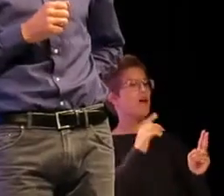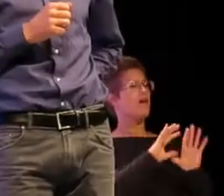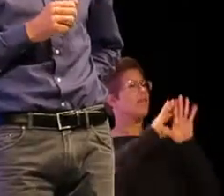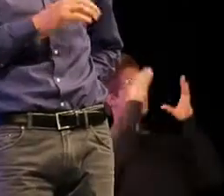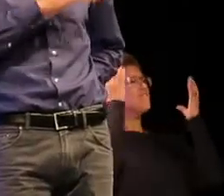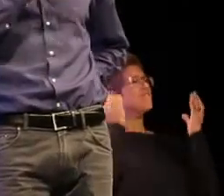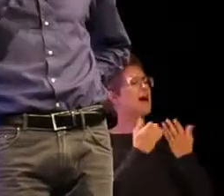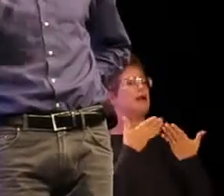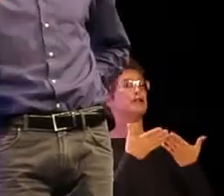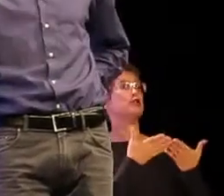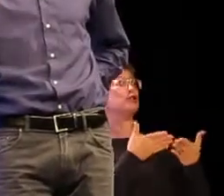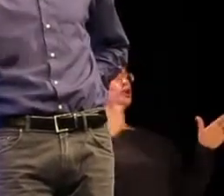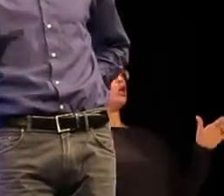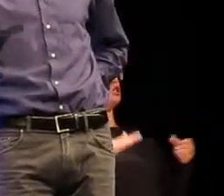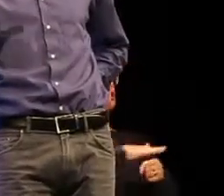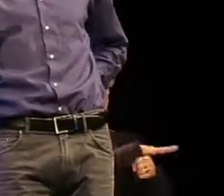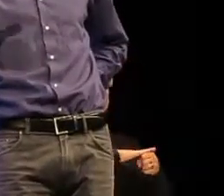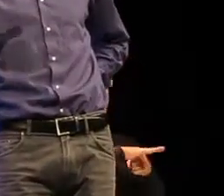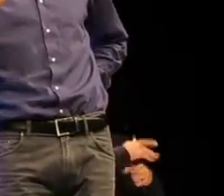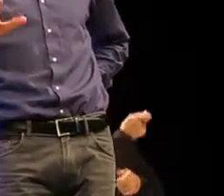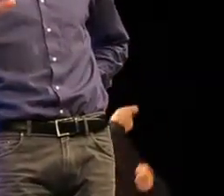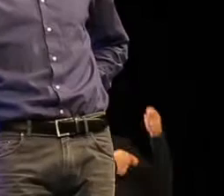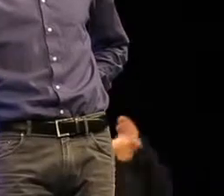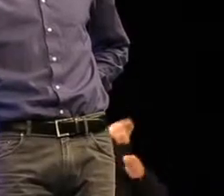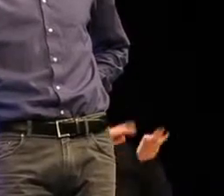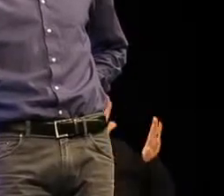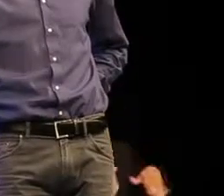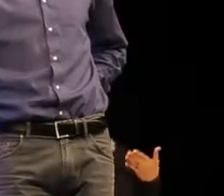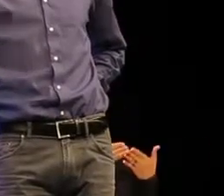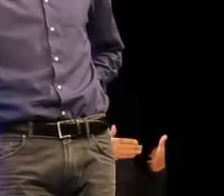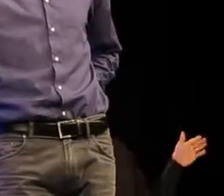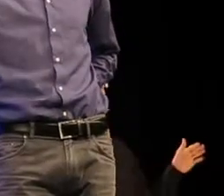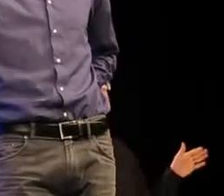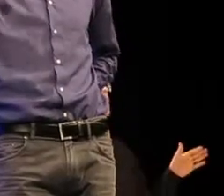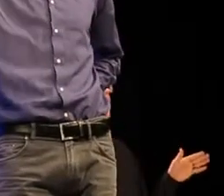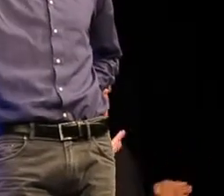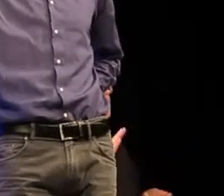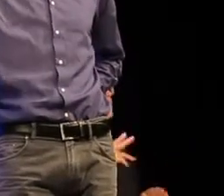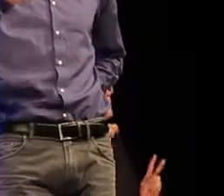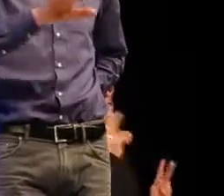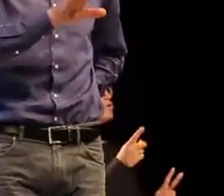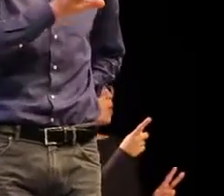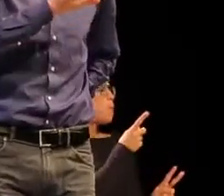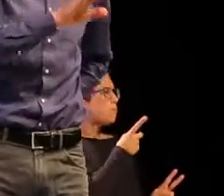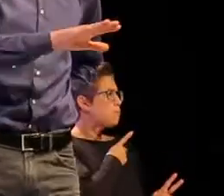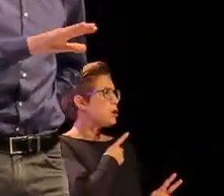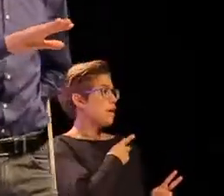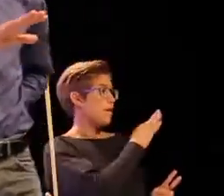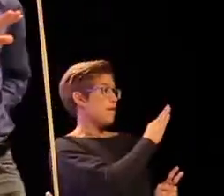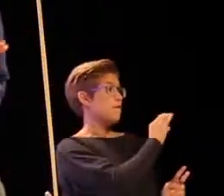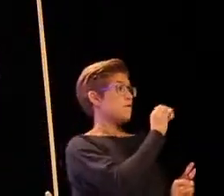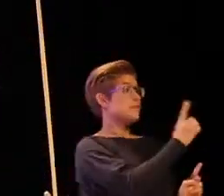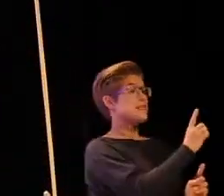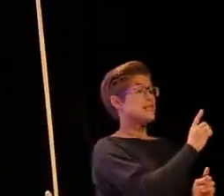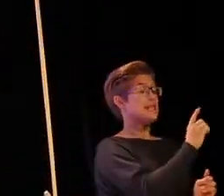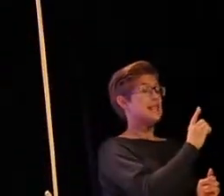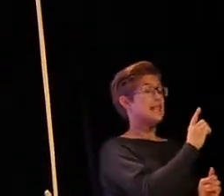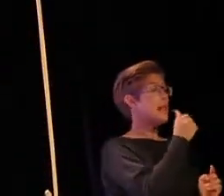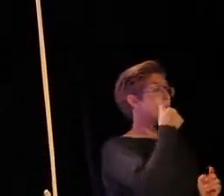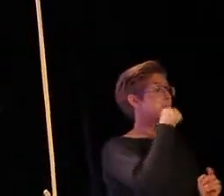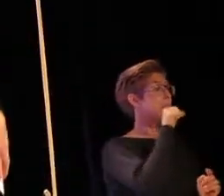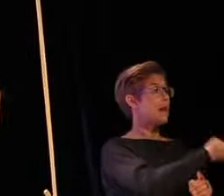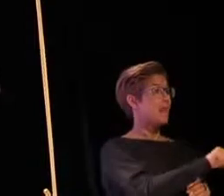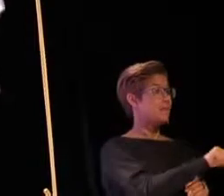triljarder US-dollar marknad för en transformationen till en fossilfri värld. En marknad som är mycket, mycket större än den marknaden som öppnade